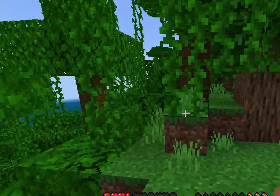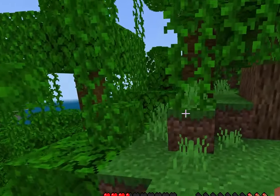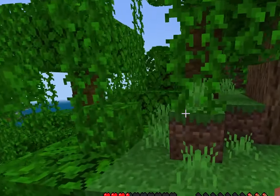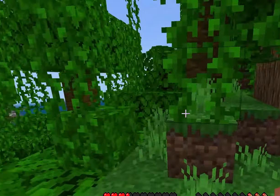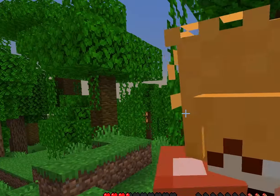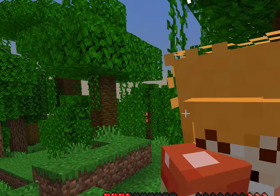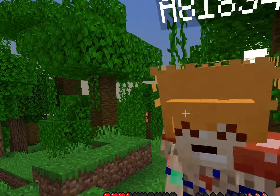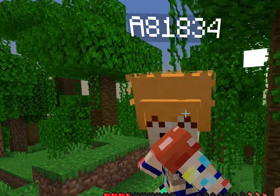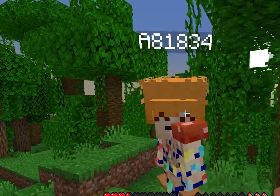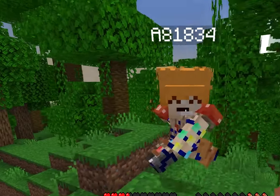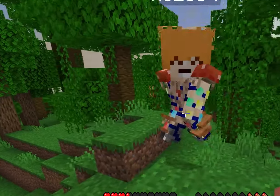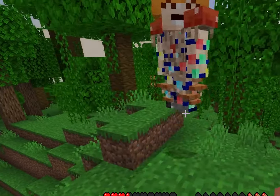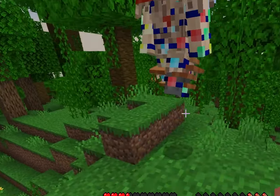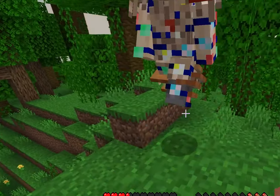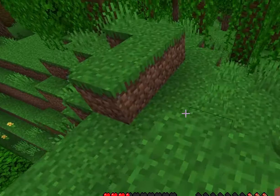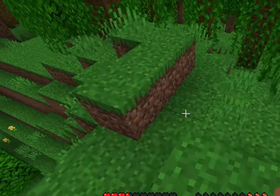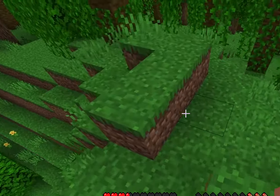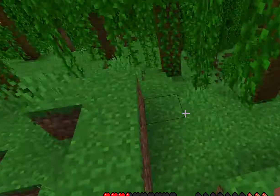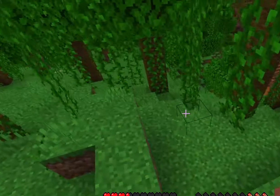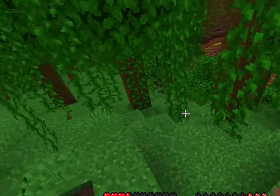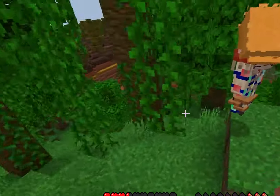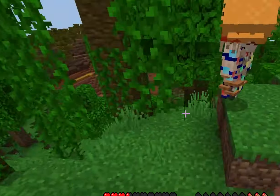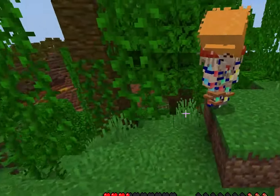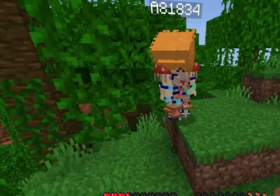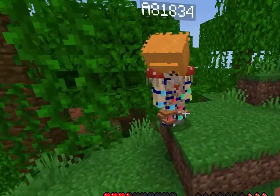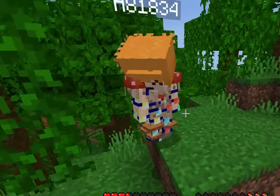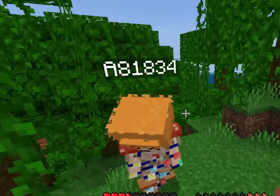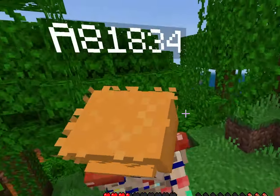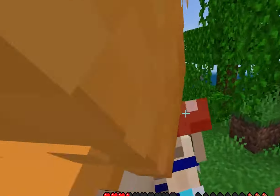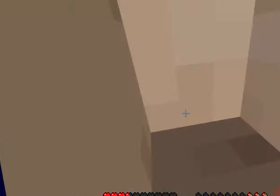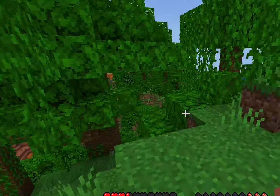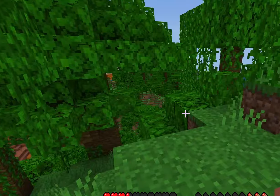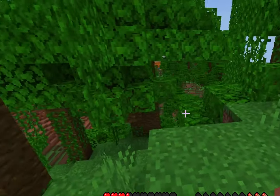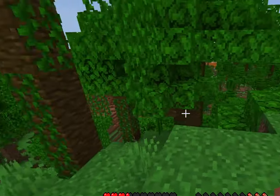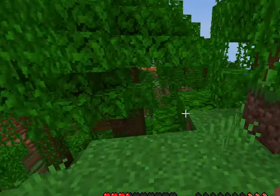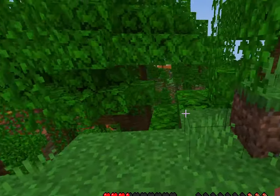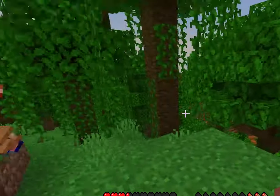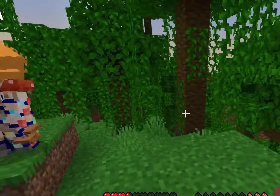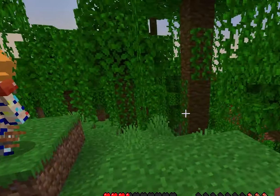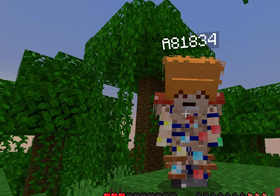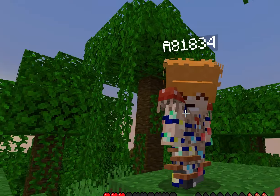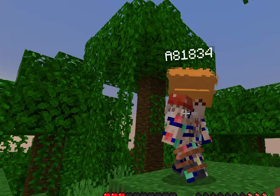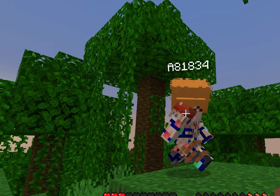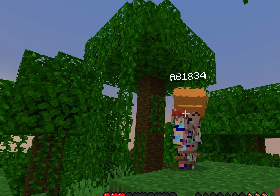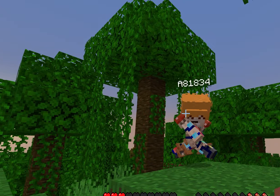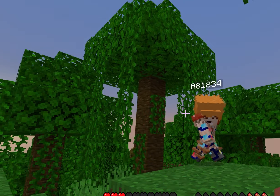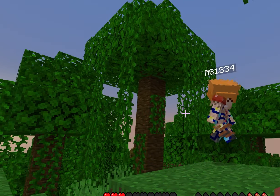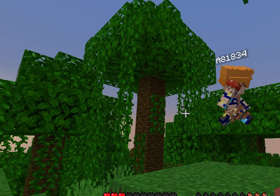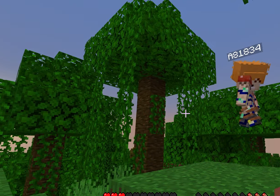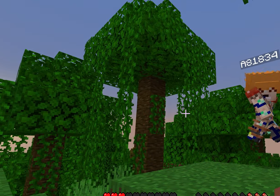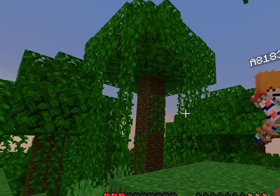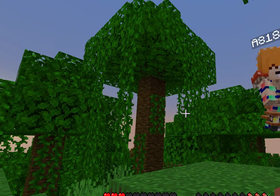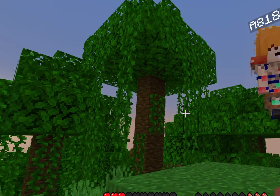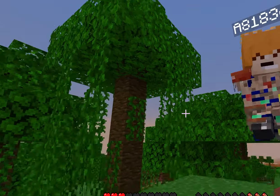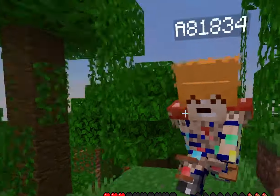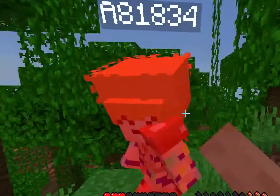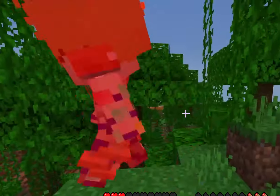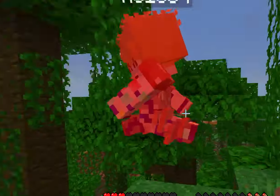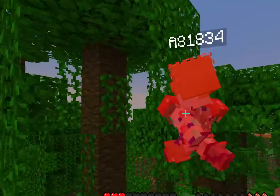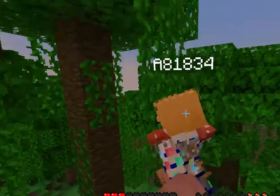ュさん行きたいところここで止まりますかじゃあいや分かりました分かりました全然いいですよじゃあもう絶対動かないでください動いたらぶっ